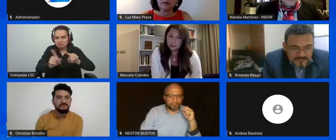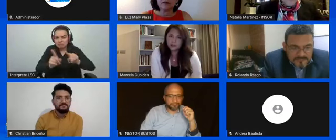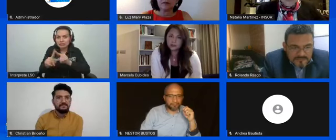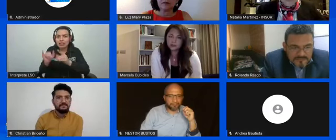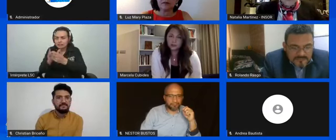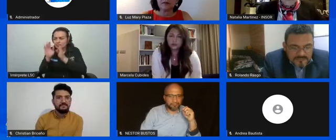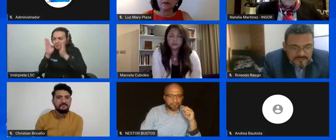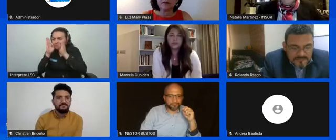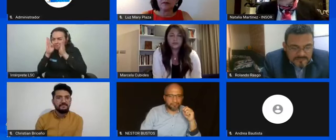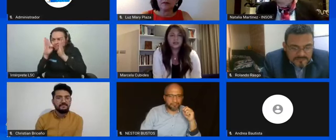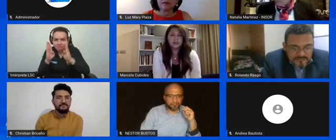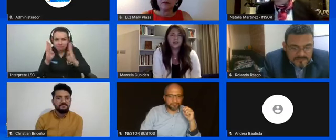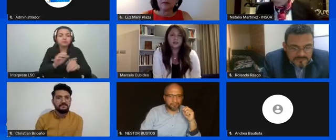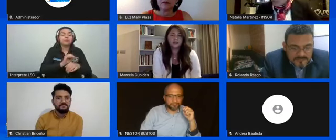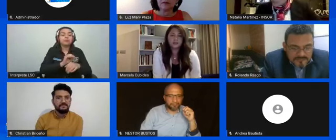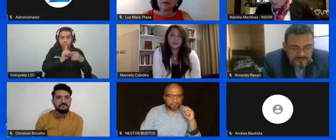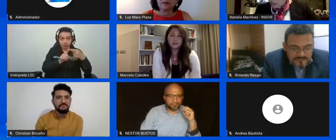decreto 1421,